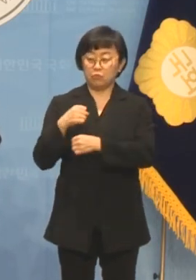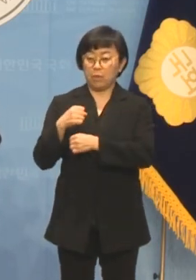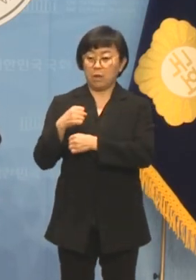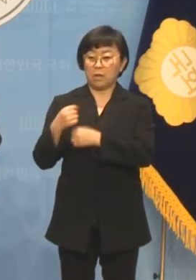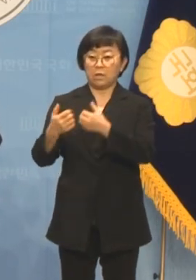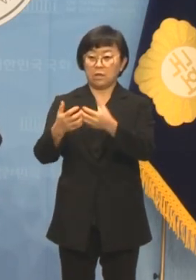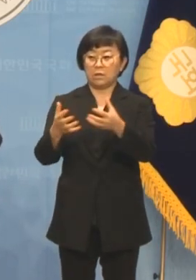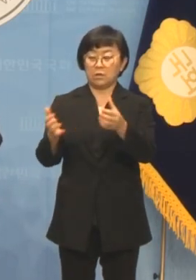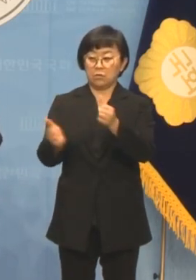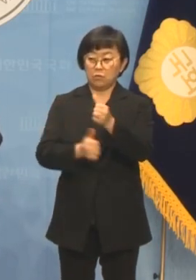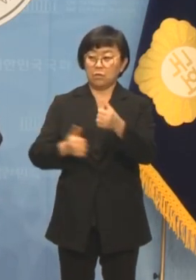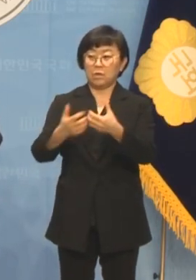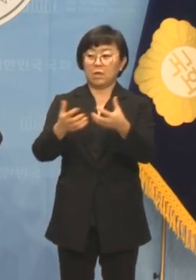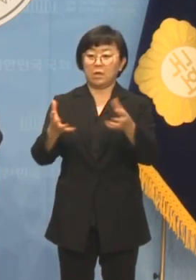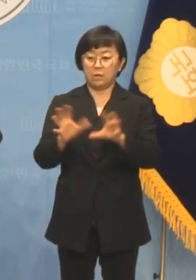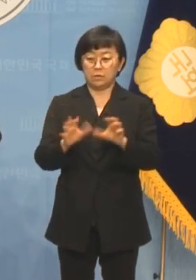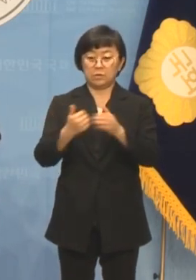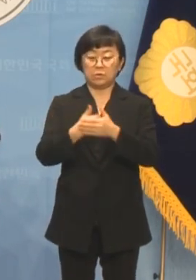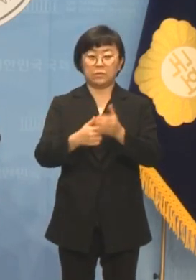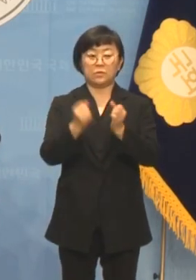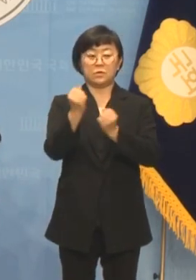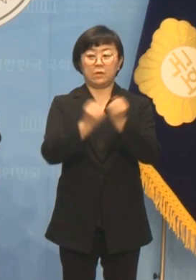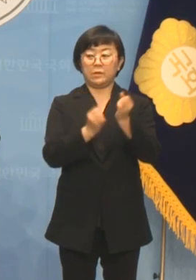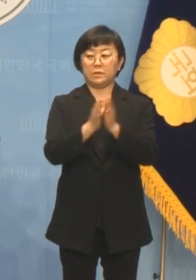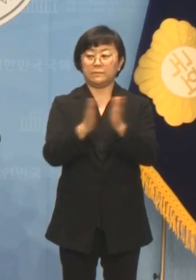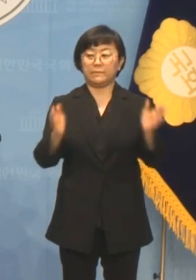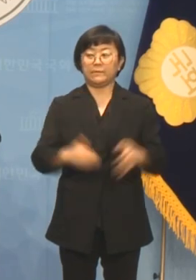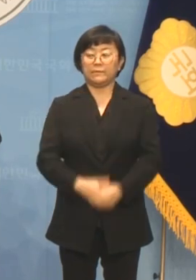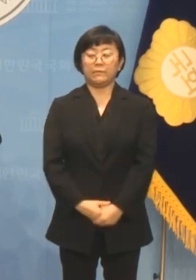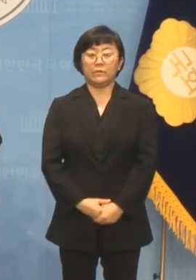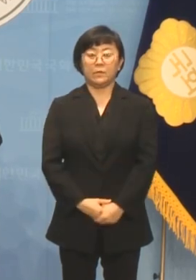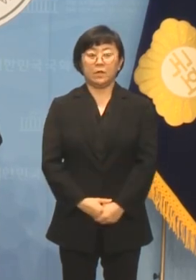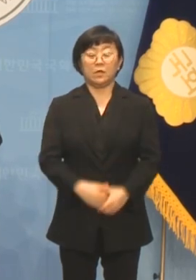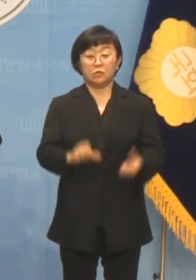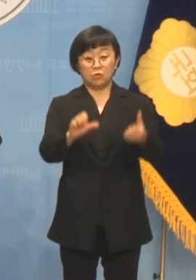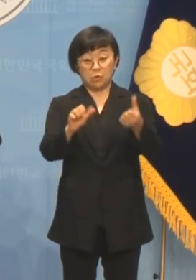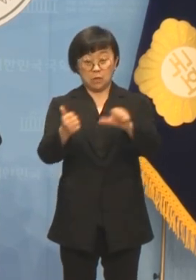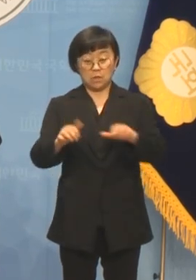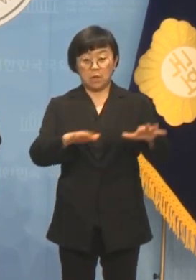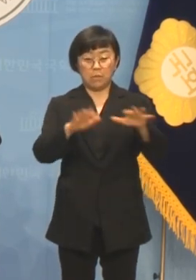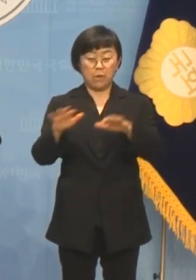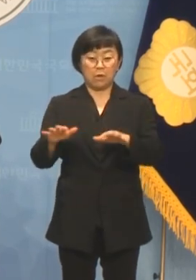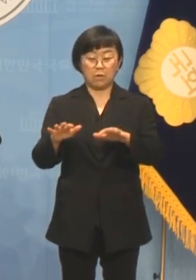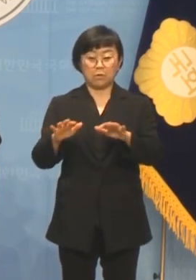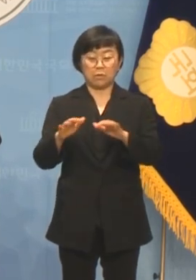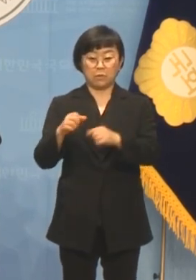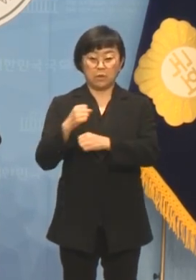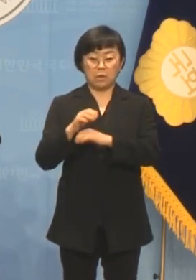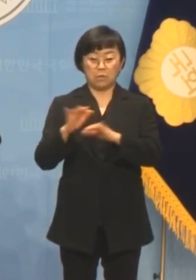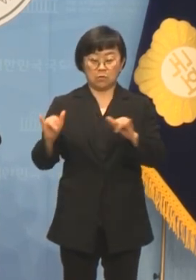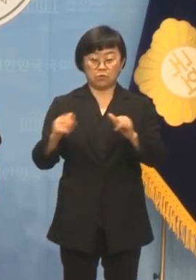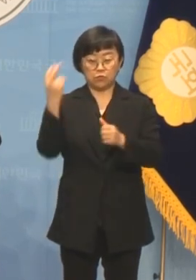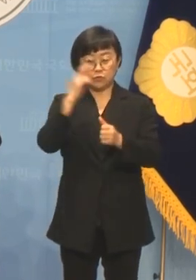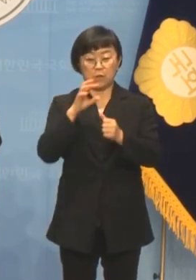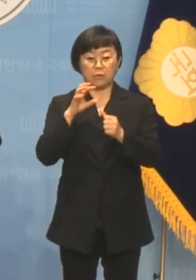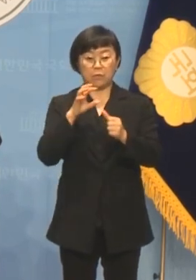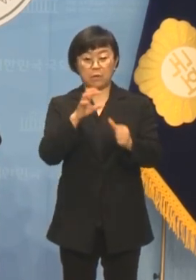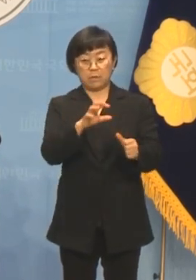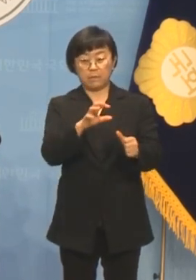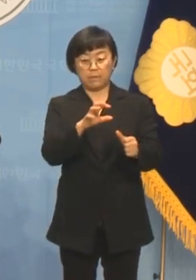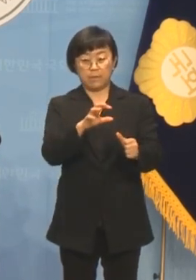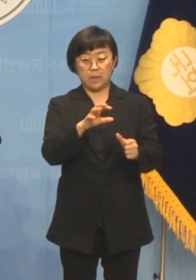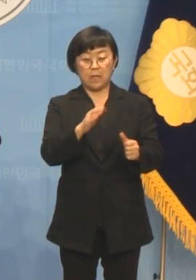차원의 기자회견을 실시하겠습니다. 순직 해병대원 수사외압 배후엔